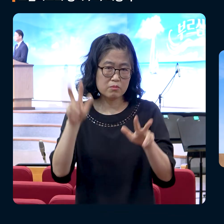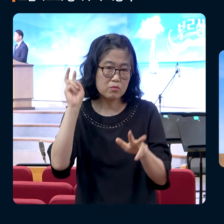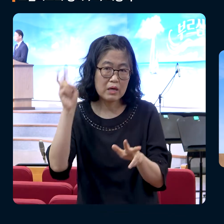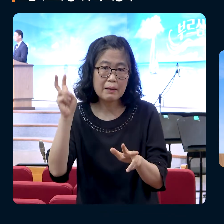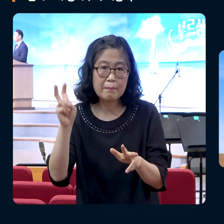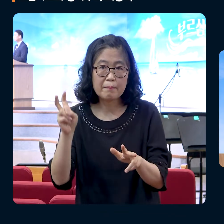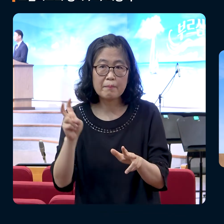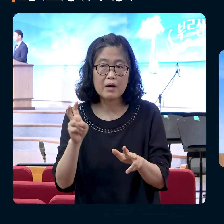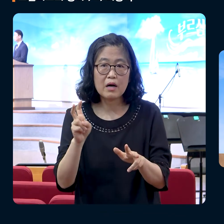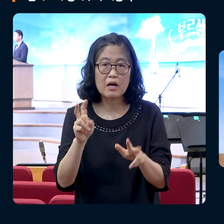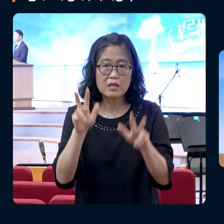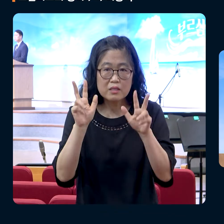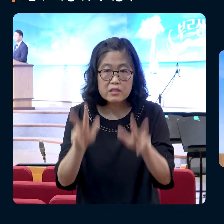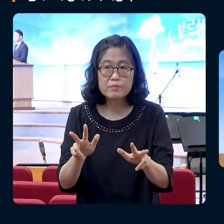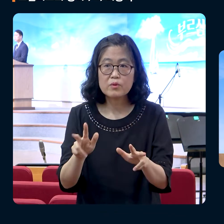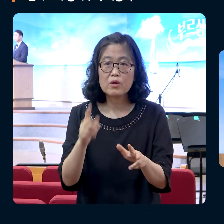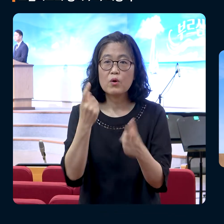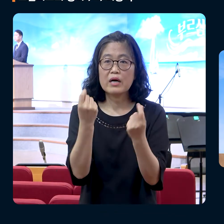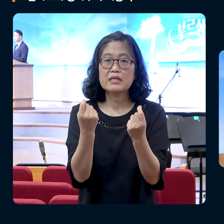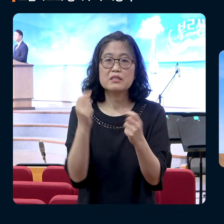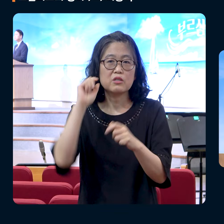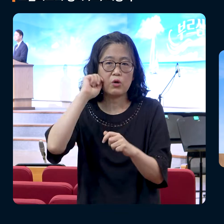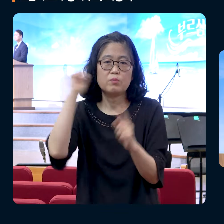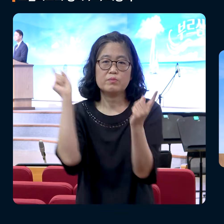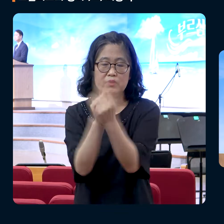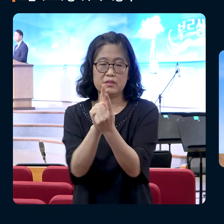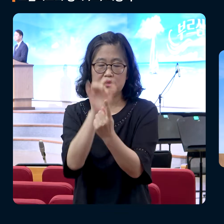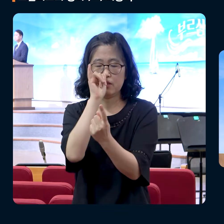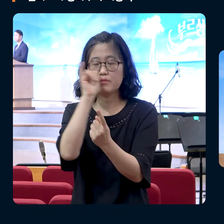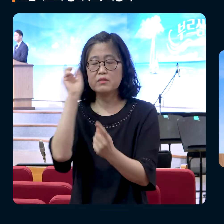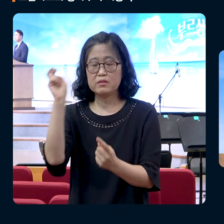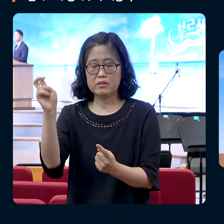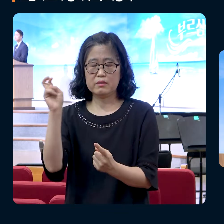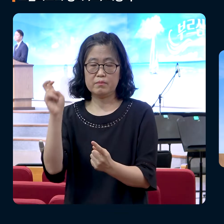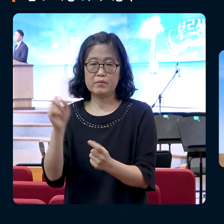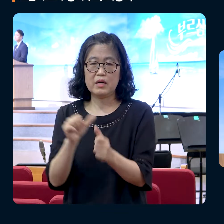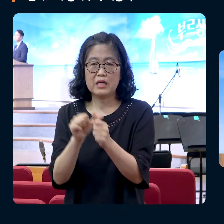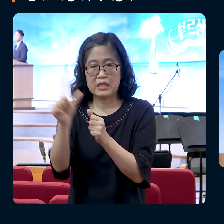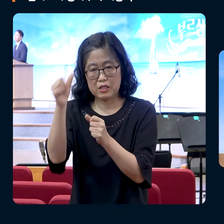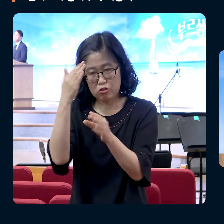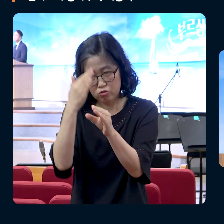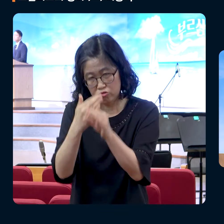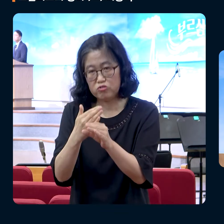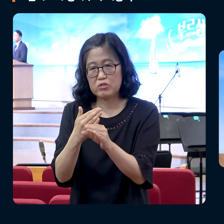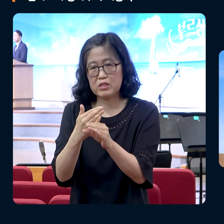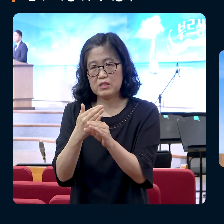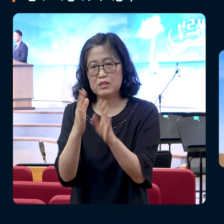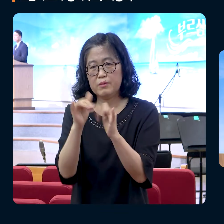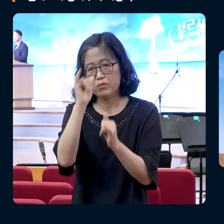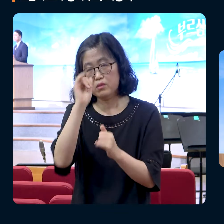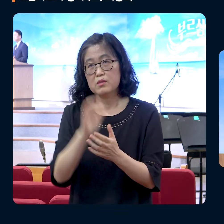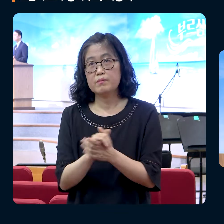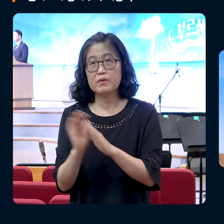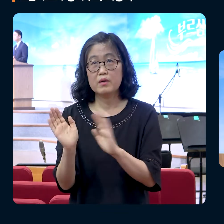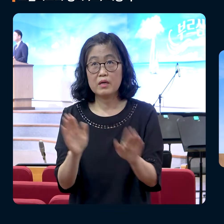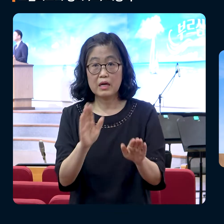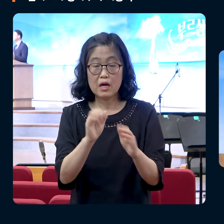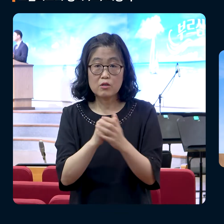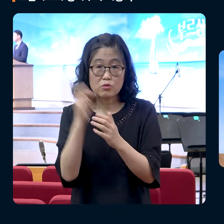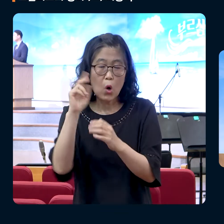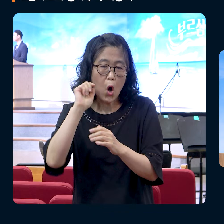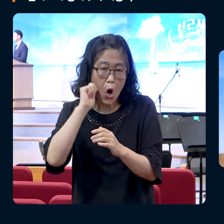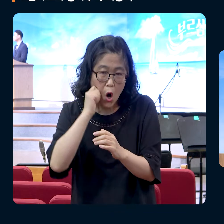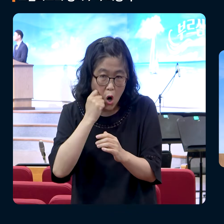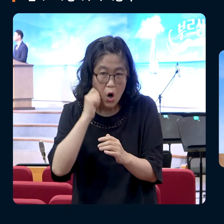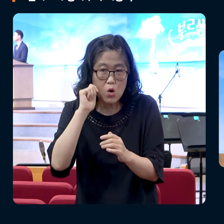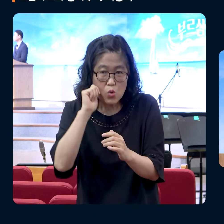시간들을 경험해 나가고 이것들을 이겨나가는 어떤 그런 시간 가운데 있는 분들도 계실 것이고, 이미 그 시간들을